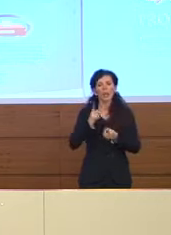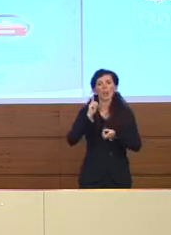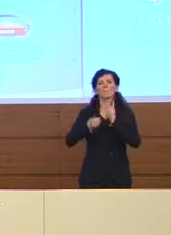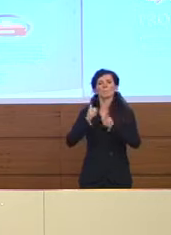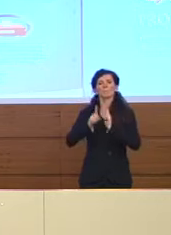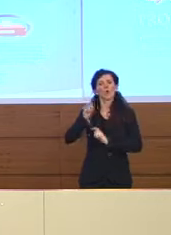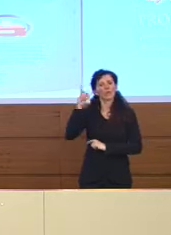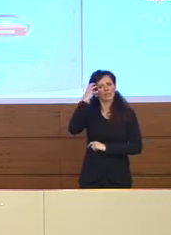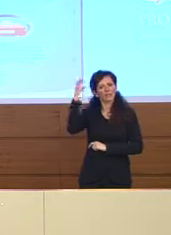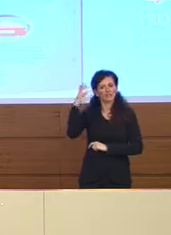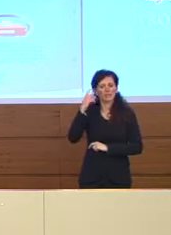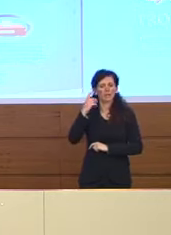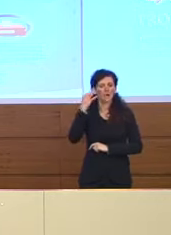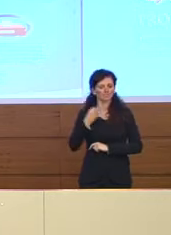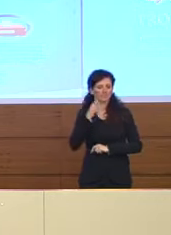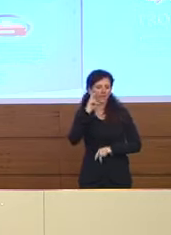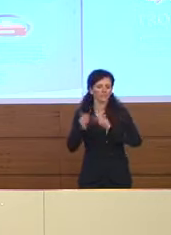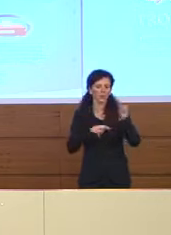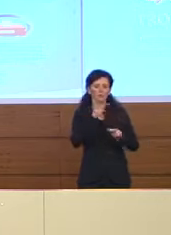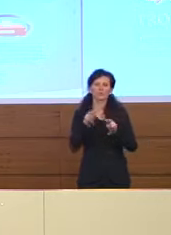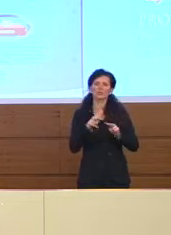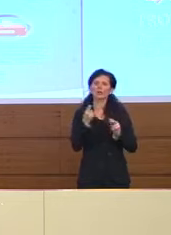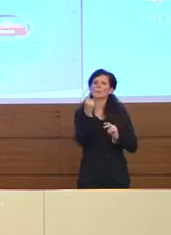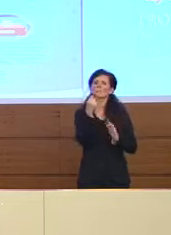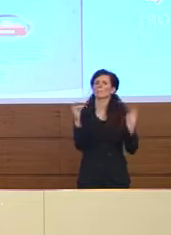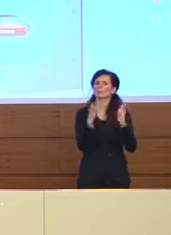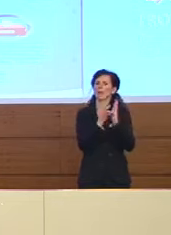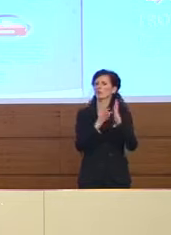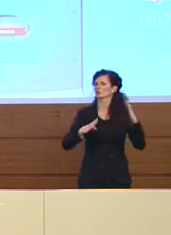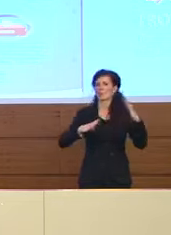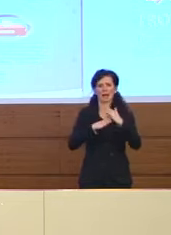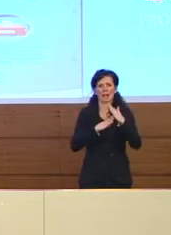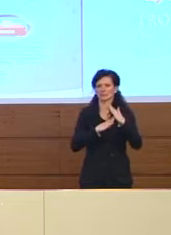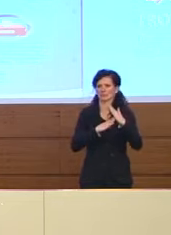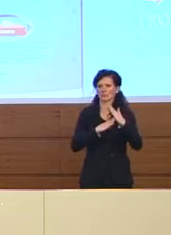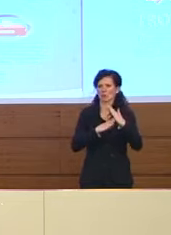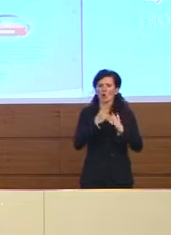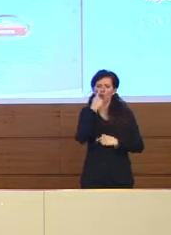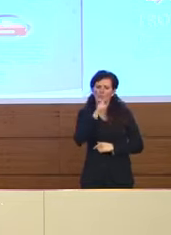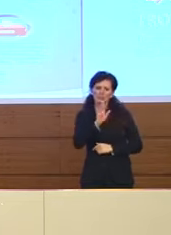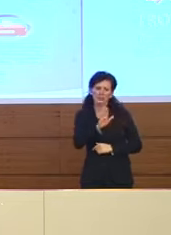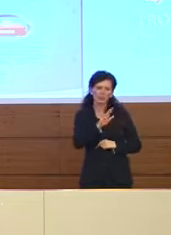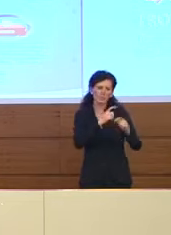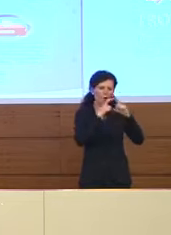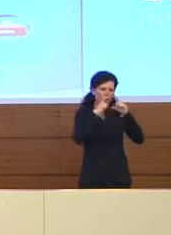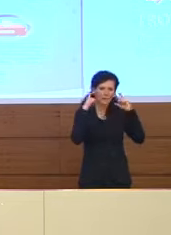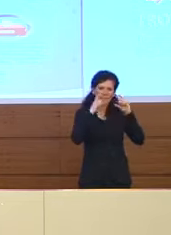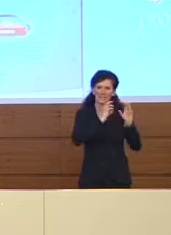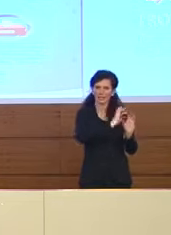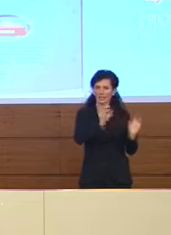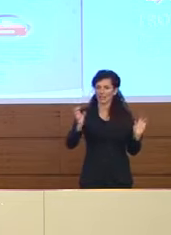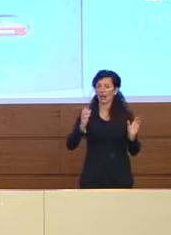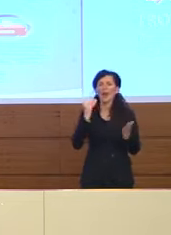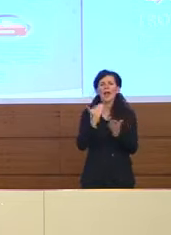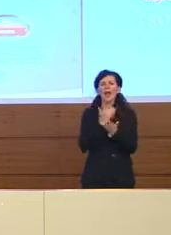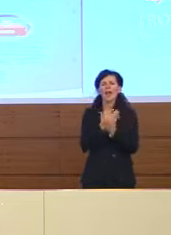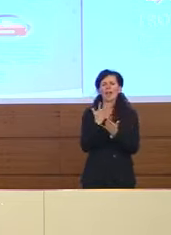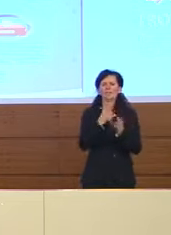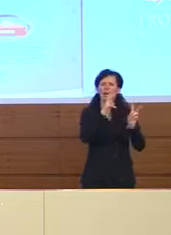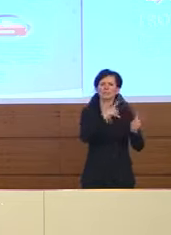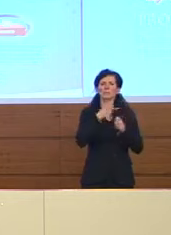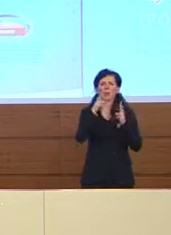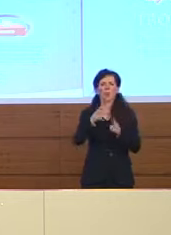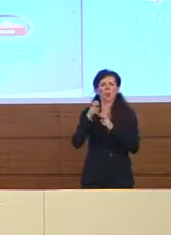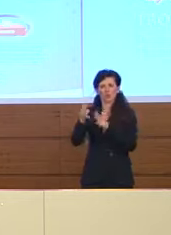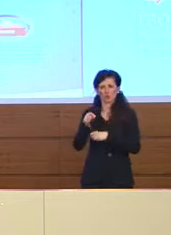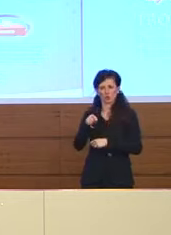prevedere un prezzo massimo per tipologie di mascherine per evitare che ci possono essere dei fenomeni speculativi che voi stessi